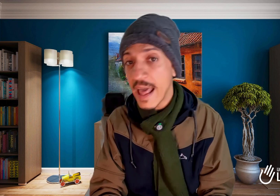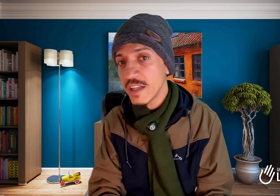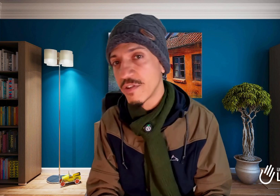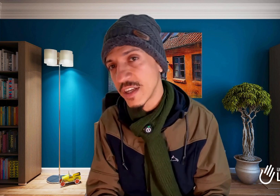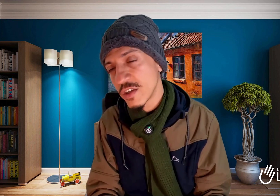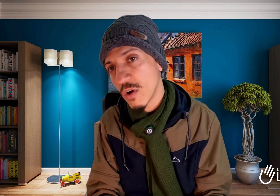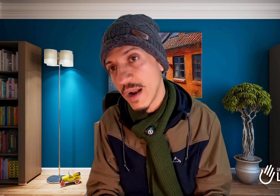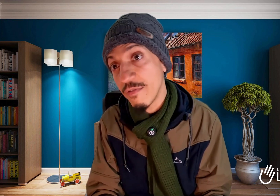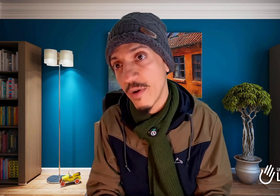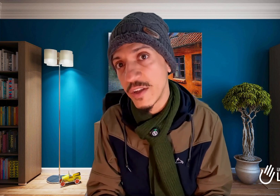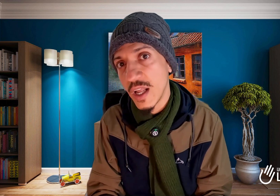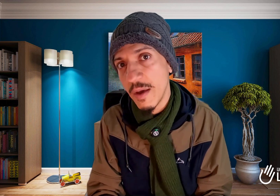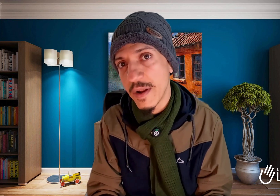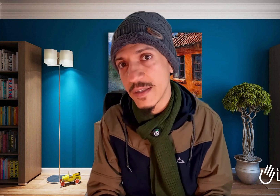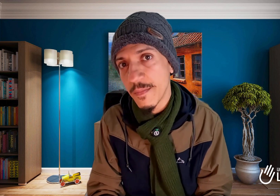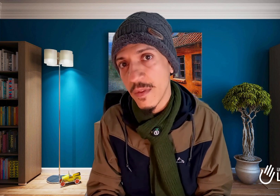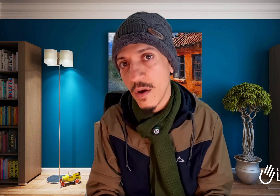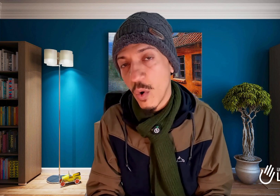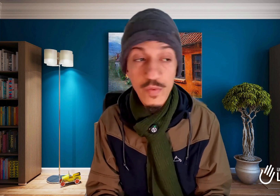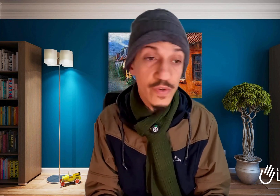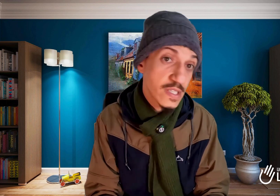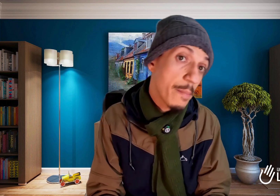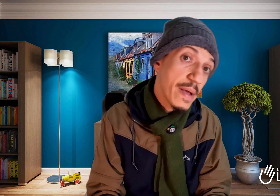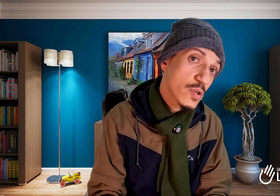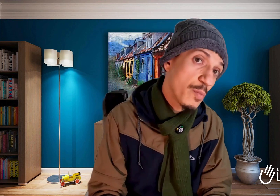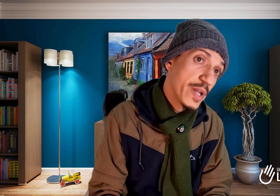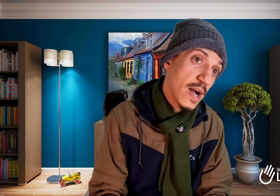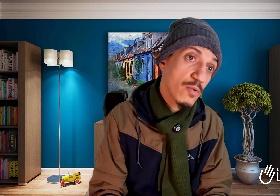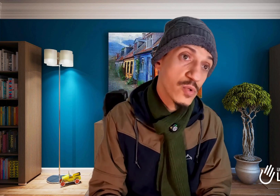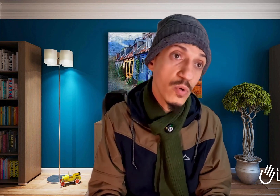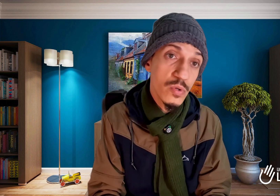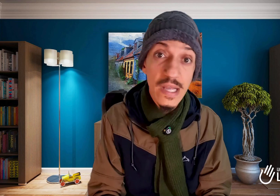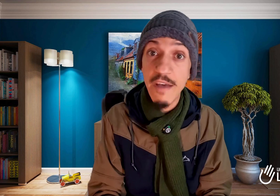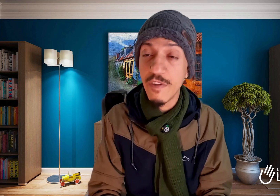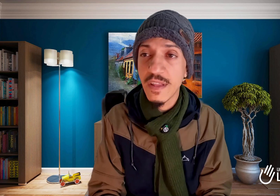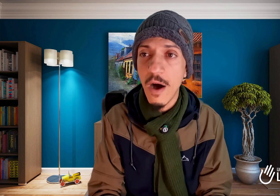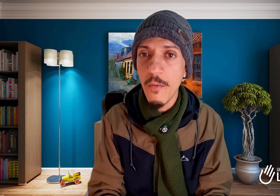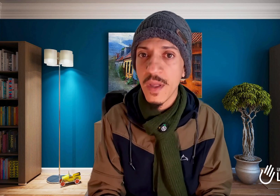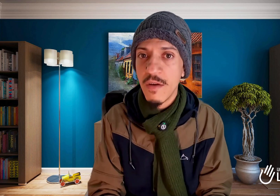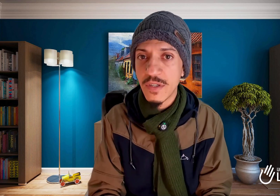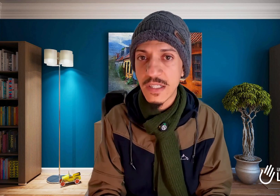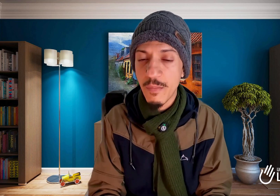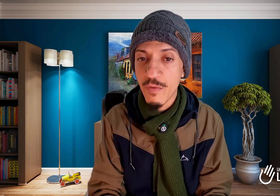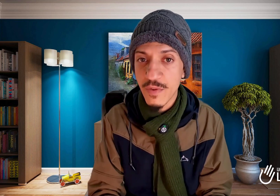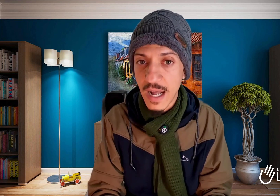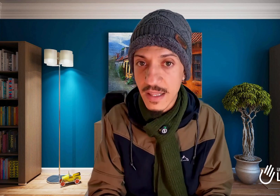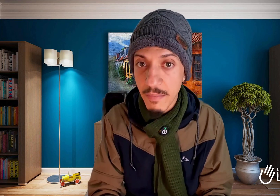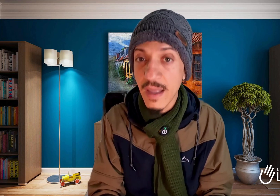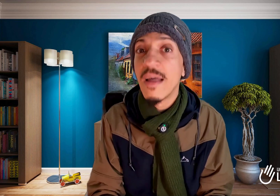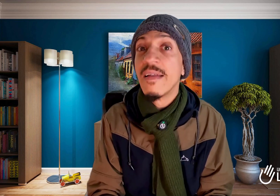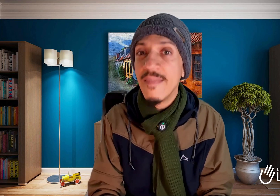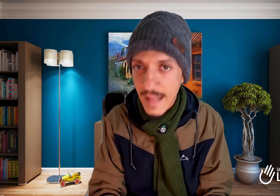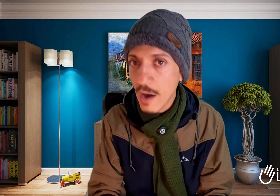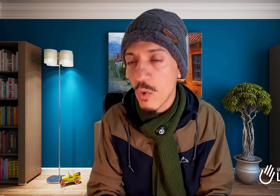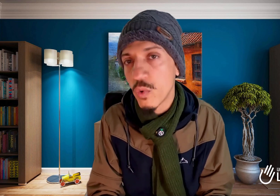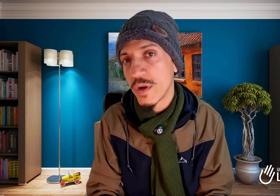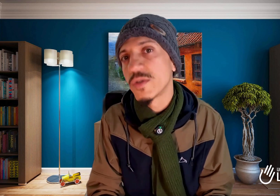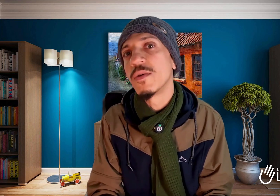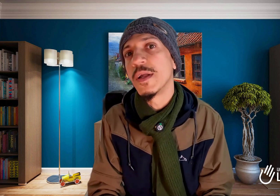você se tornar fluente em Libras, ou de você saber se comunicar com surdos, é vital você se aprofundar também na cultura surda.